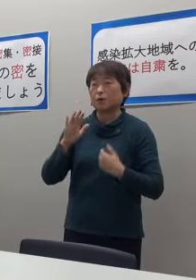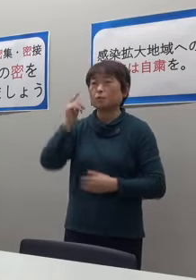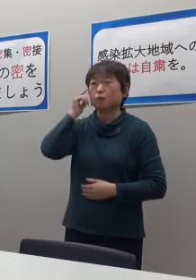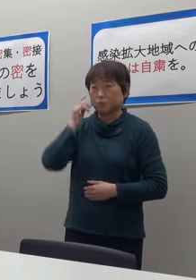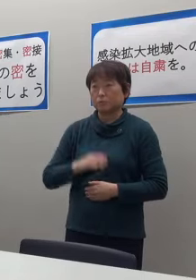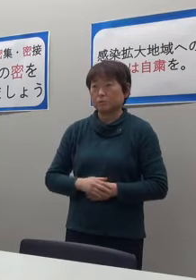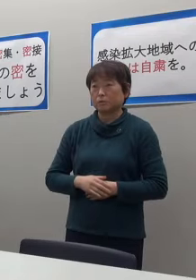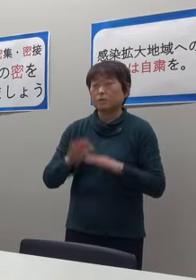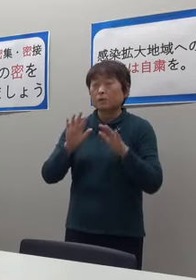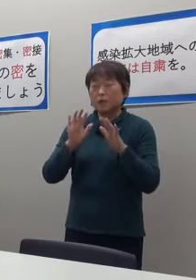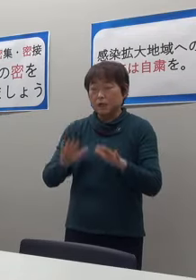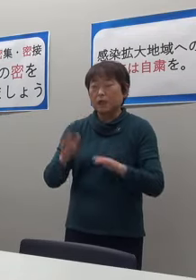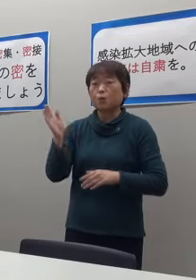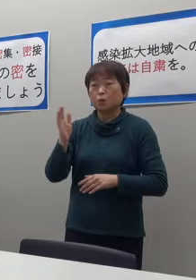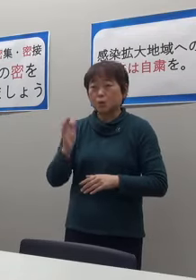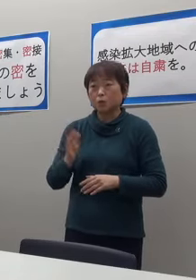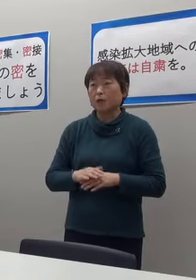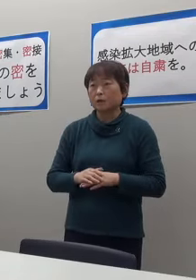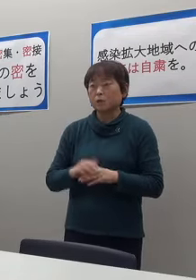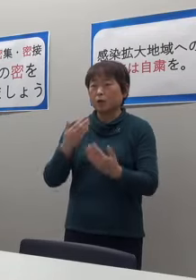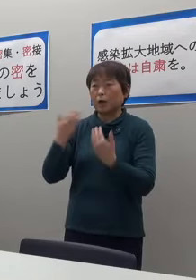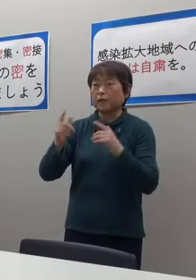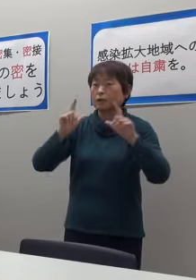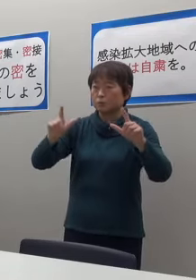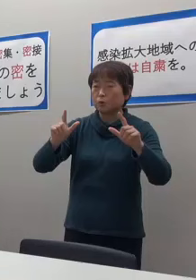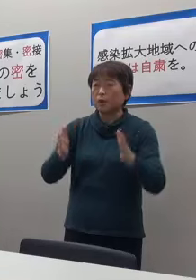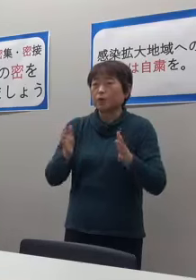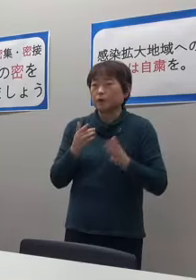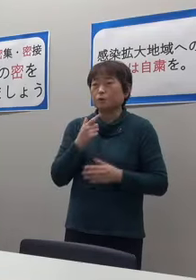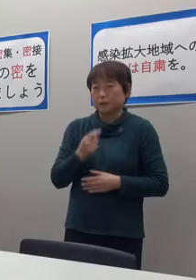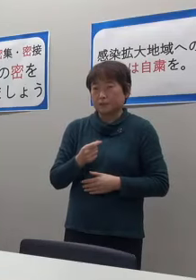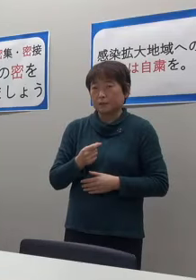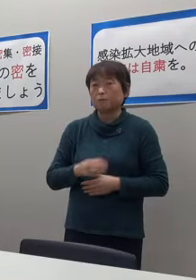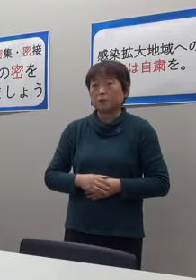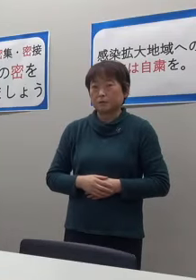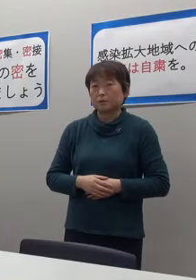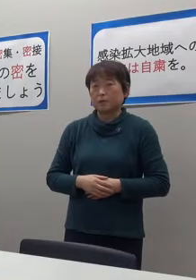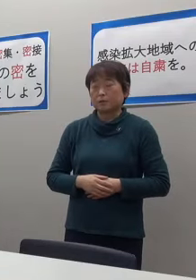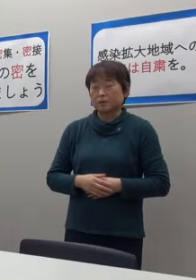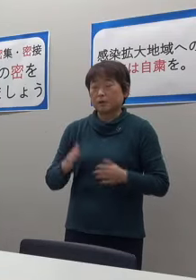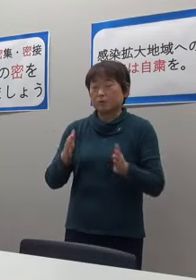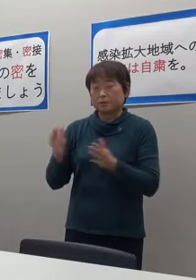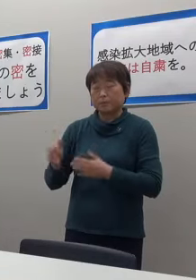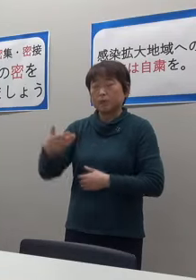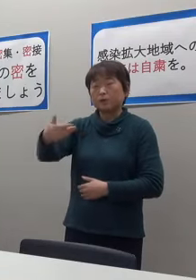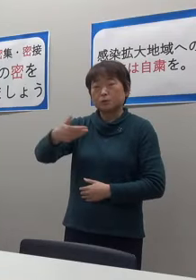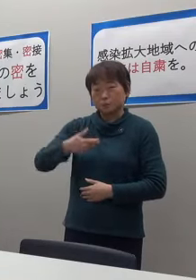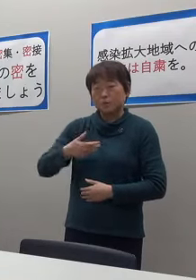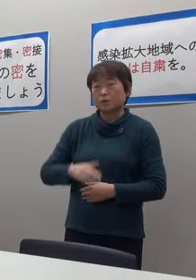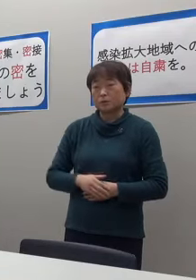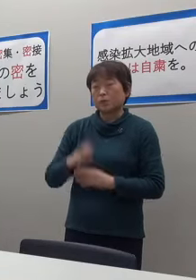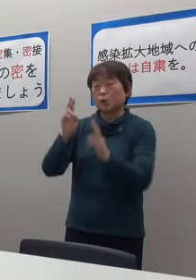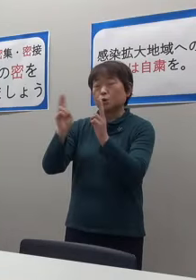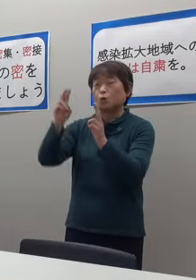というと、まあ、そういう可能性とか踏まえると、このまあ工場内でクラスターが発生している可能性っていうのは非常に高いのではないかと思うんですが、いか